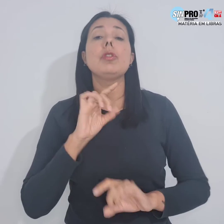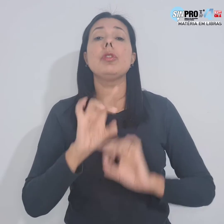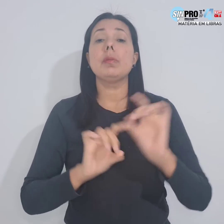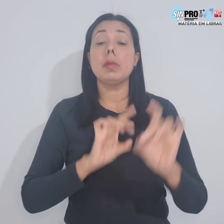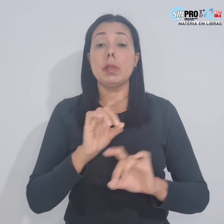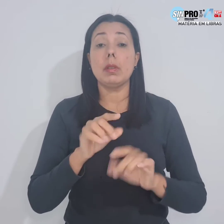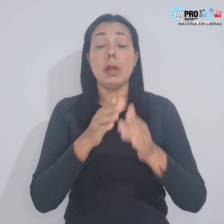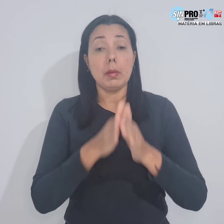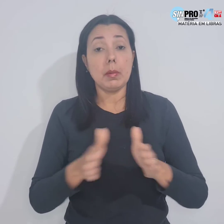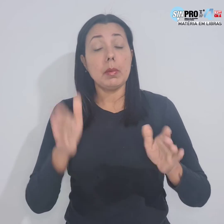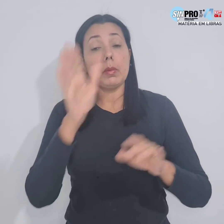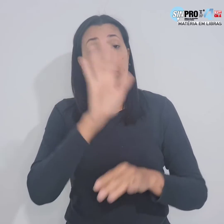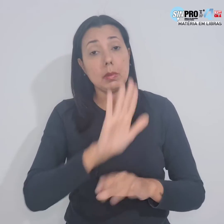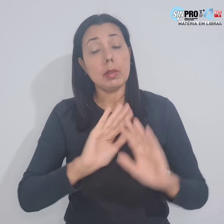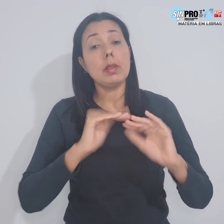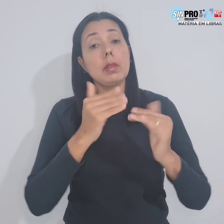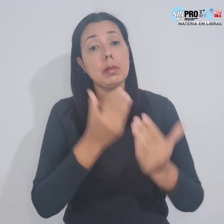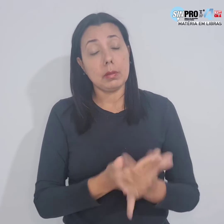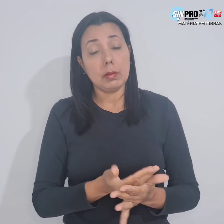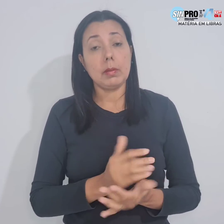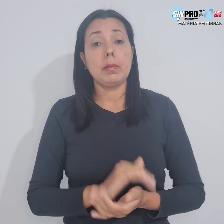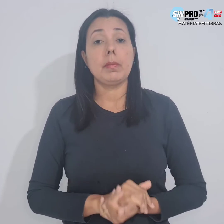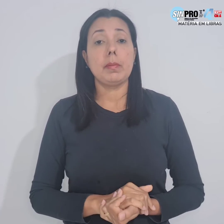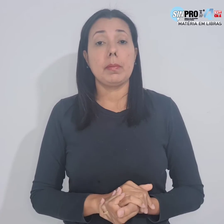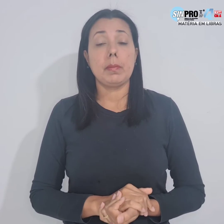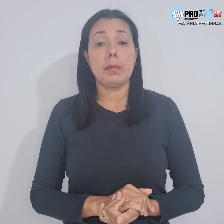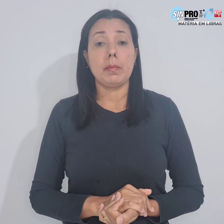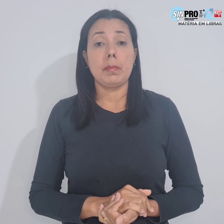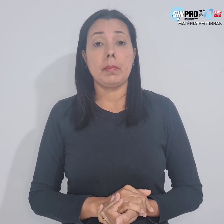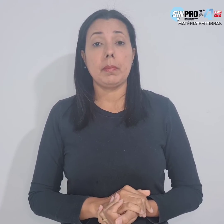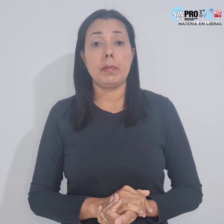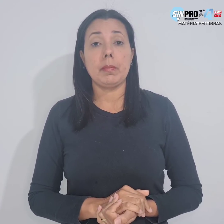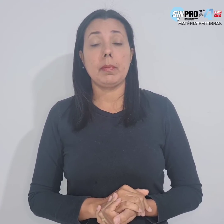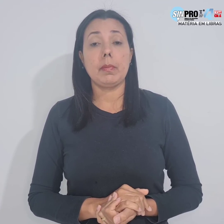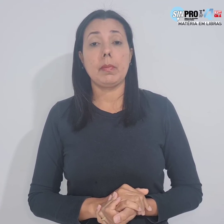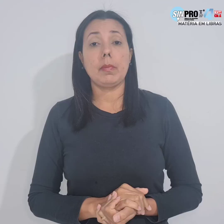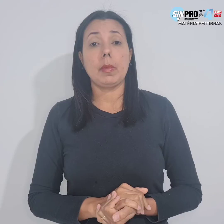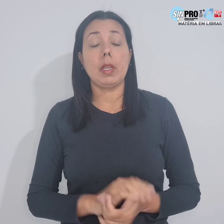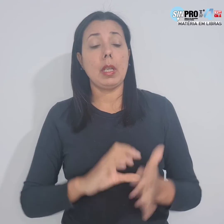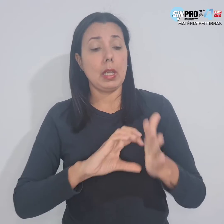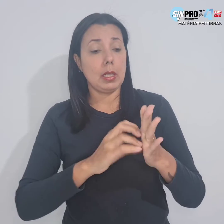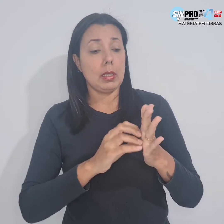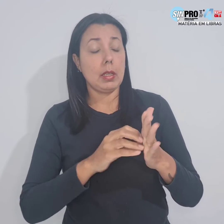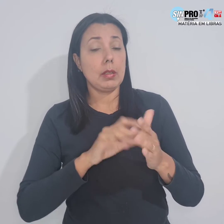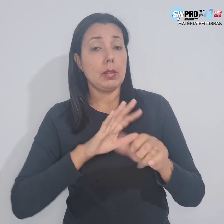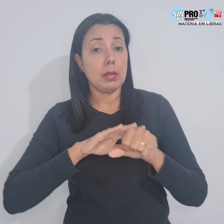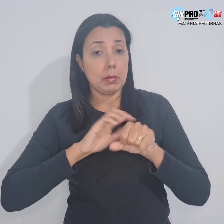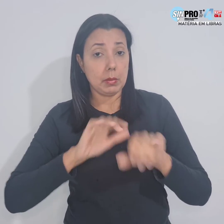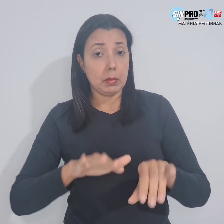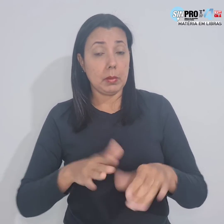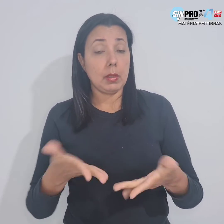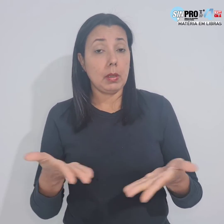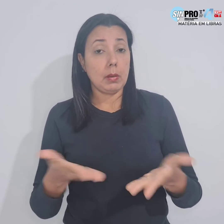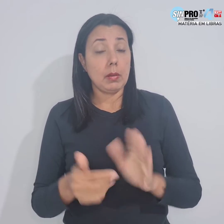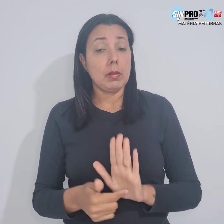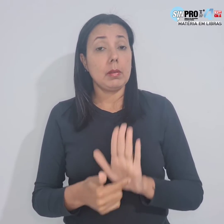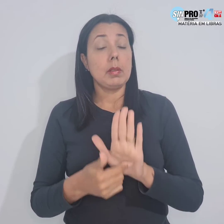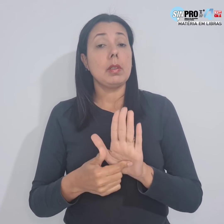para a reabertura das escolas. Entre dados epidemiológicos apresentados,